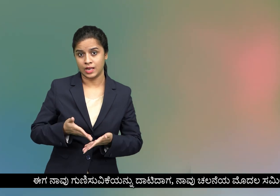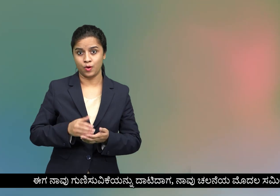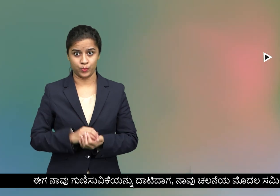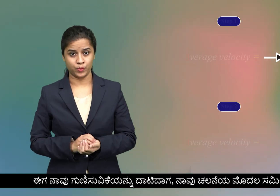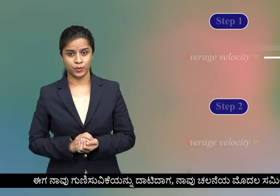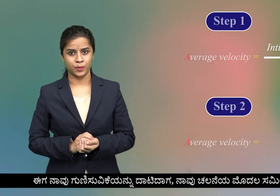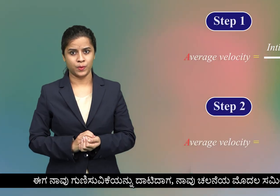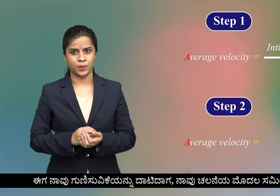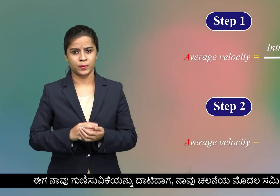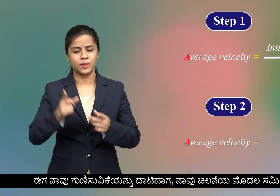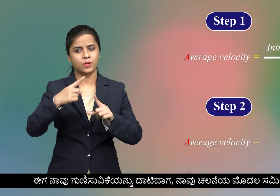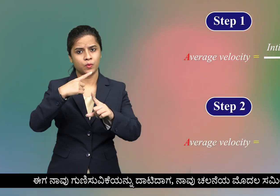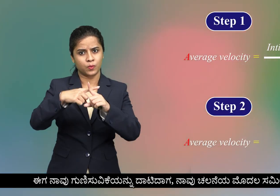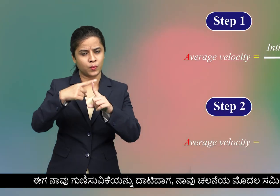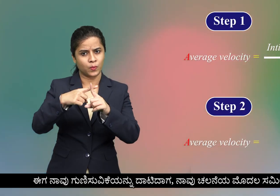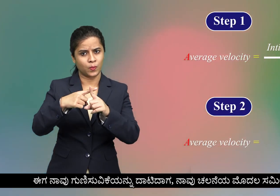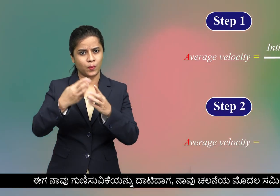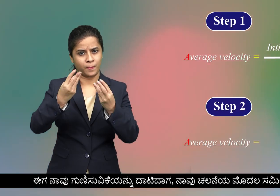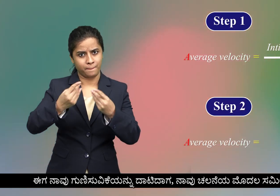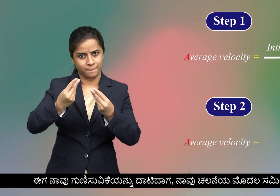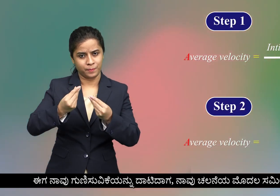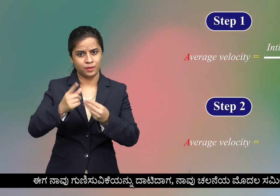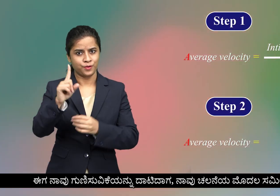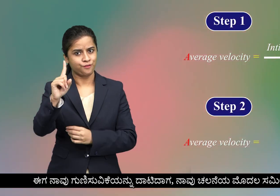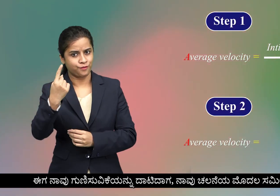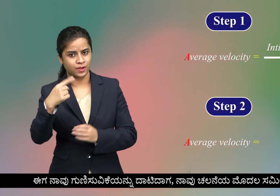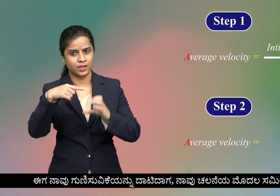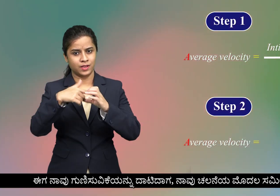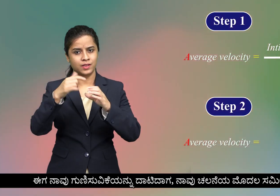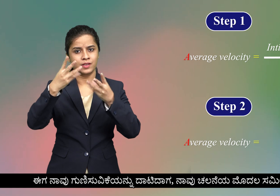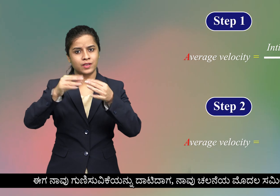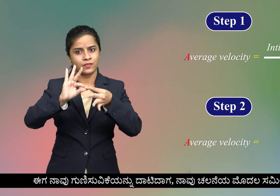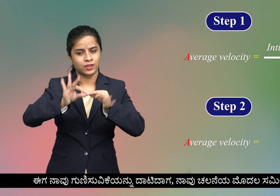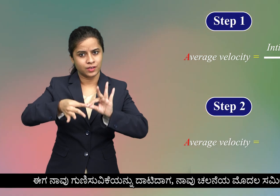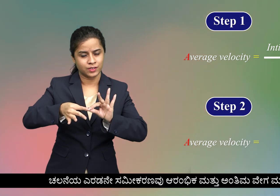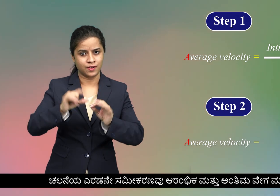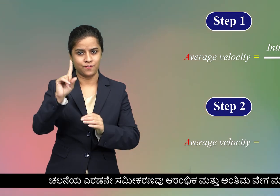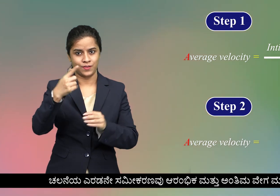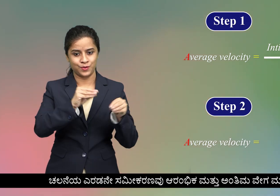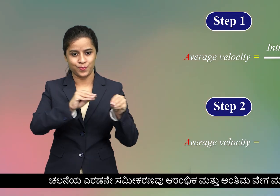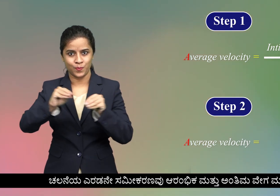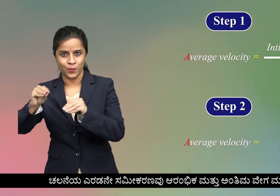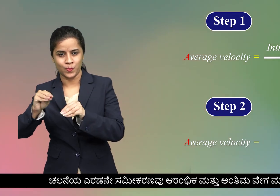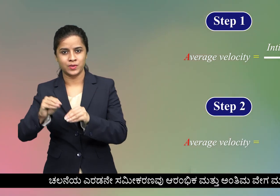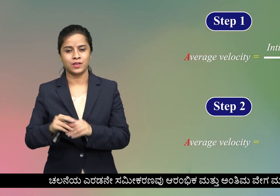ಈಗ ನಾವು ಗುಣಿಸುವಿಕೆಯನ್ನ ದಾಟಿದಾಗ ನಾವು ಚಲನೆಯ ಮೊದಲ ಸಮೀಕರಣವನ್ನ ಪಡಿತೇವೆ, v ಈಸ್ ಈಕ್ವಲ್ ಟು u ಪ್ಲಸ್